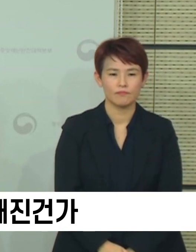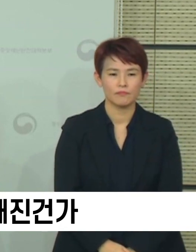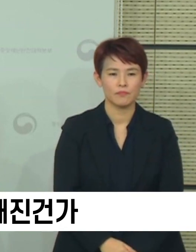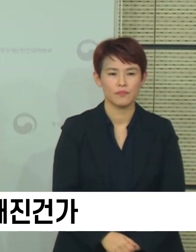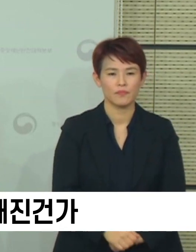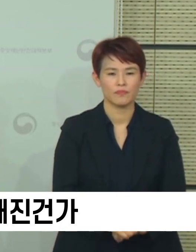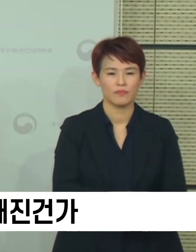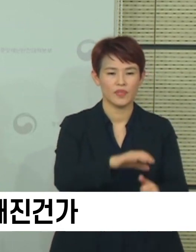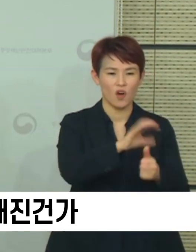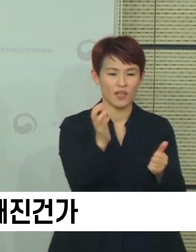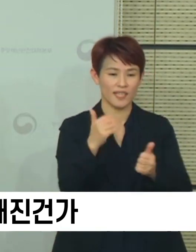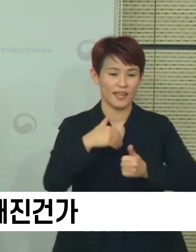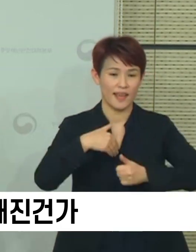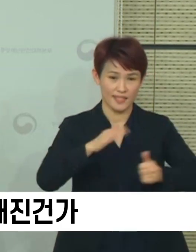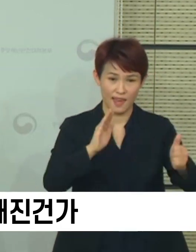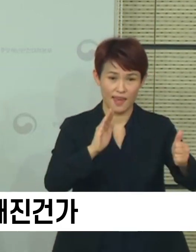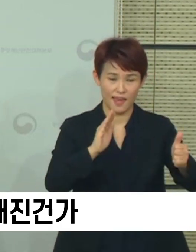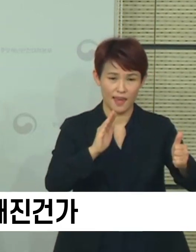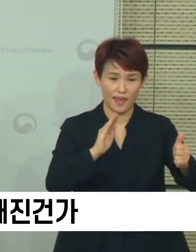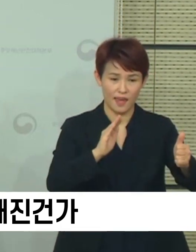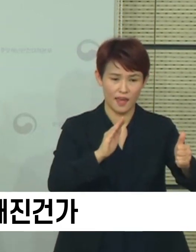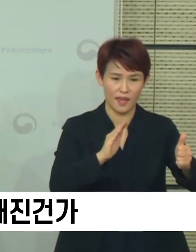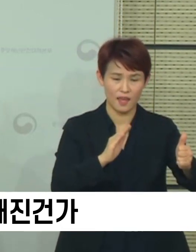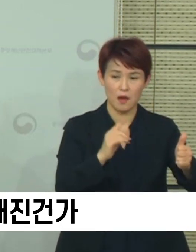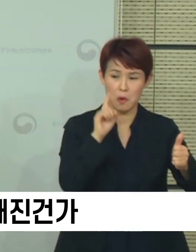퇴원하시는 격리 해제가 되시는 분들이